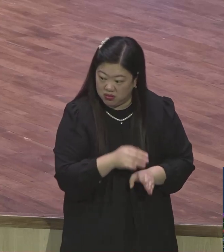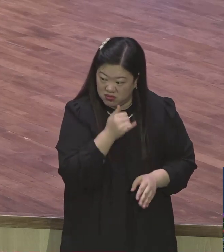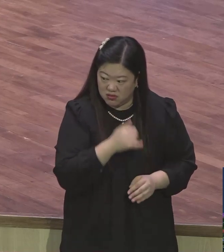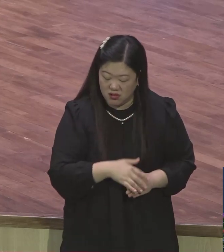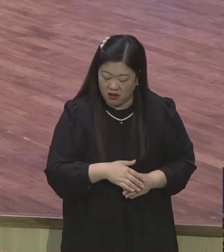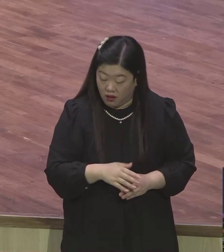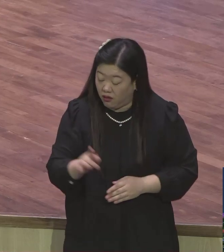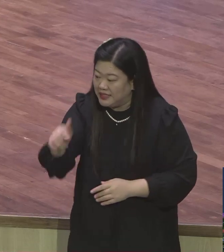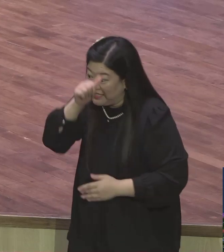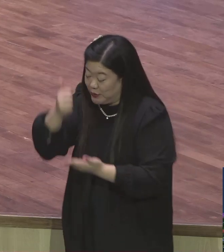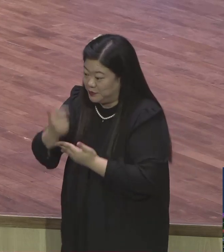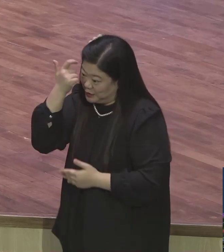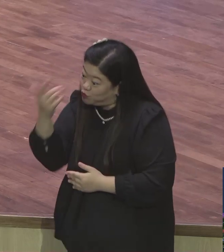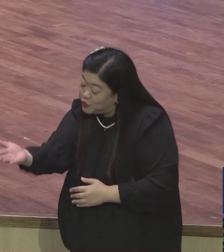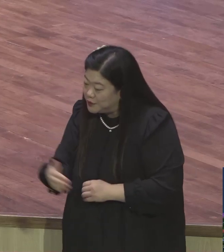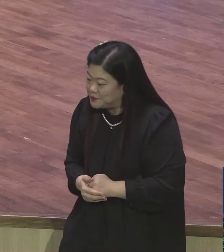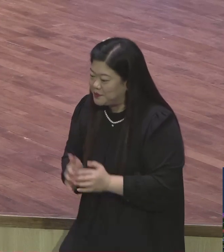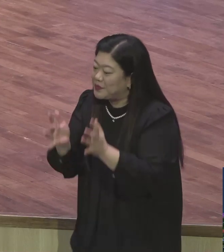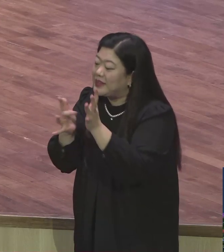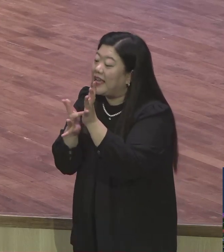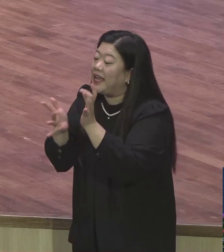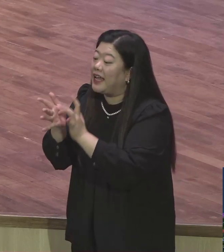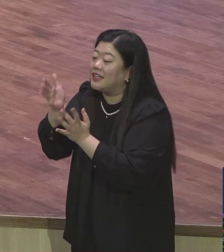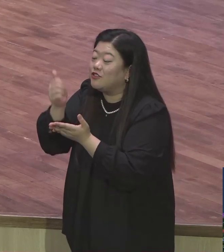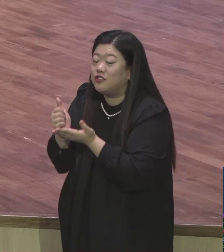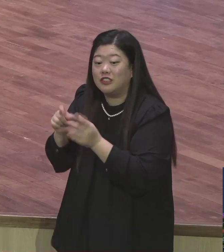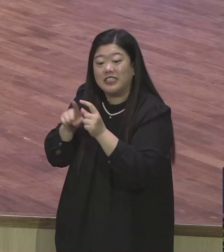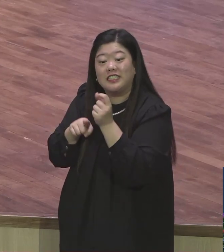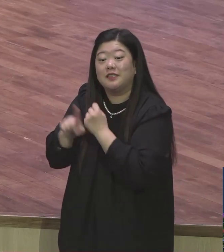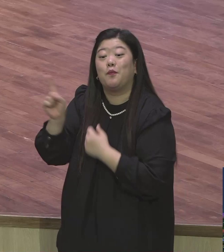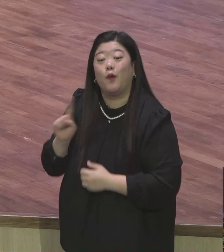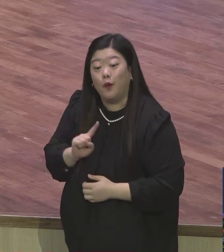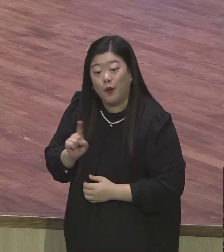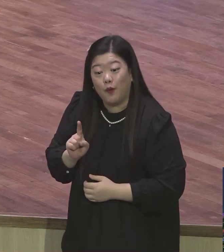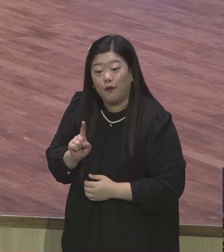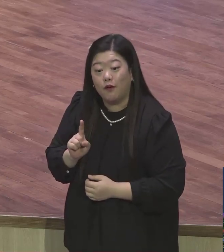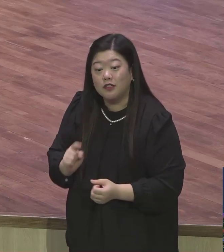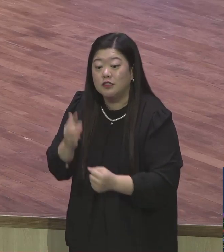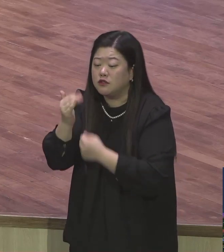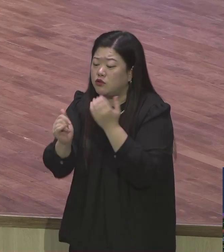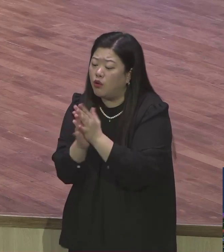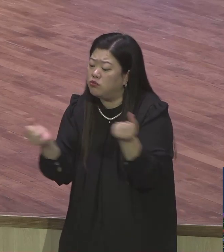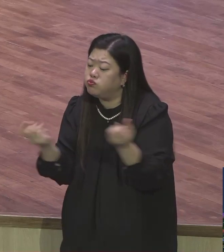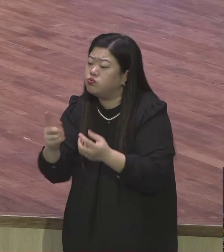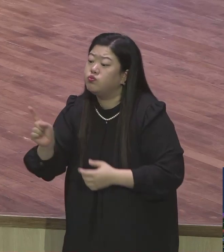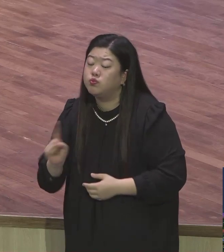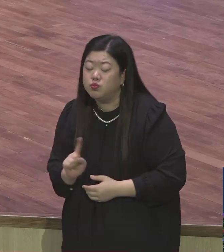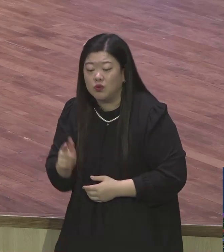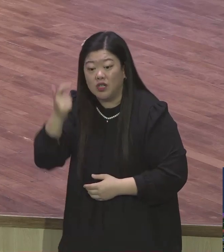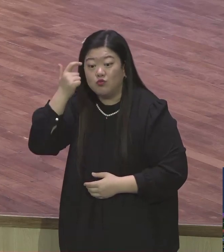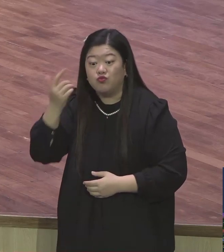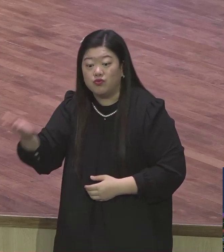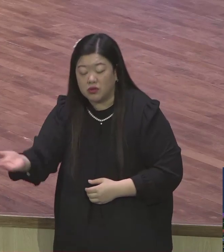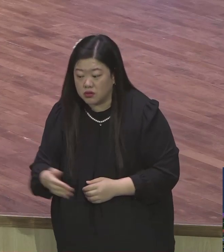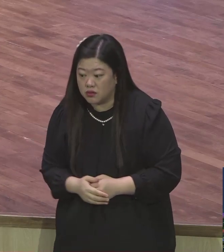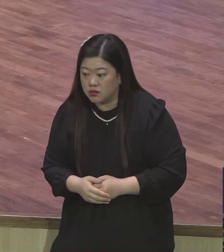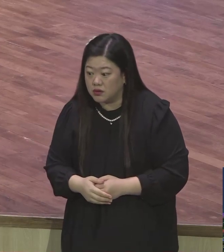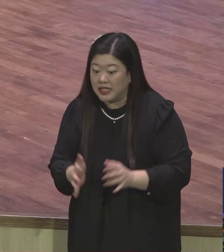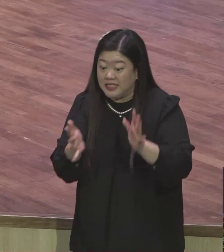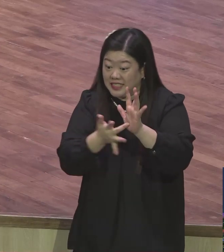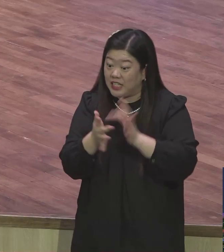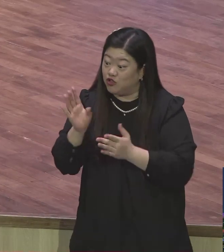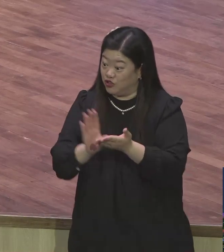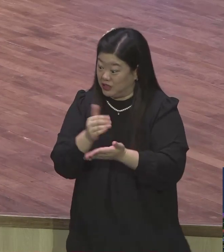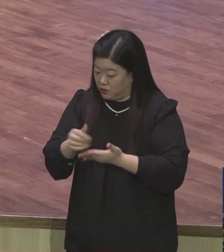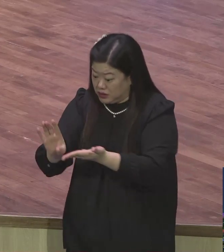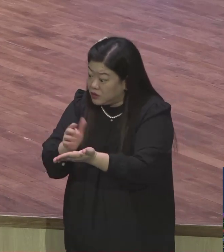물어봅시다. 예수가 무슨 뜻입니까? 성경이 어디에 있습니까? 그 예수 예수한테 그리스도가 뭔 뜻입니까?